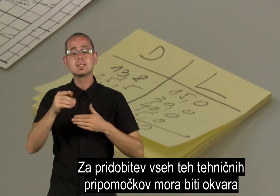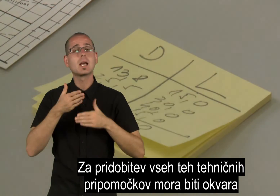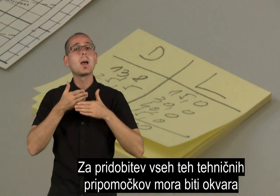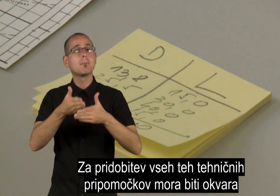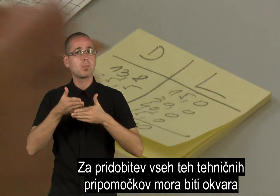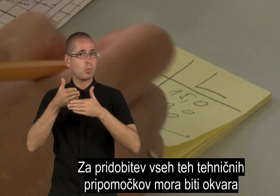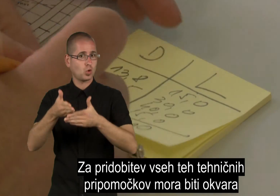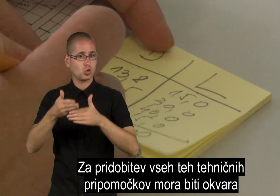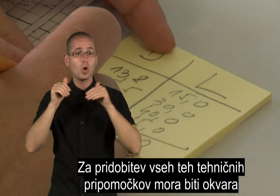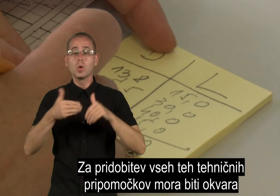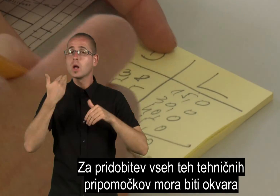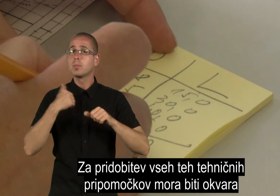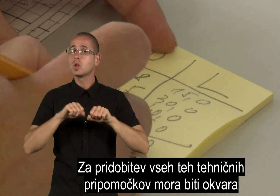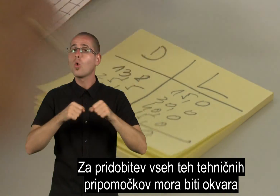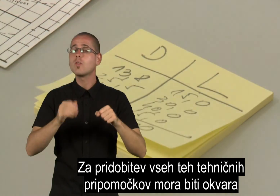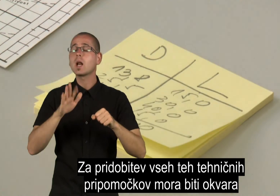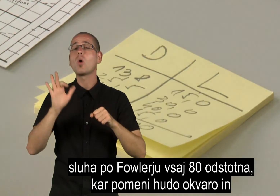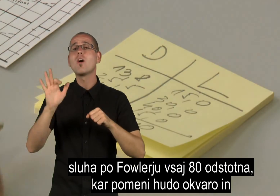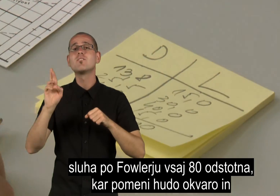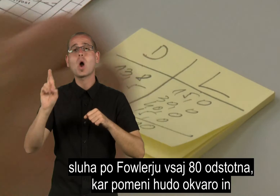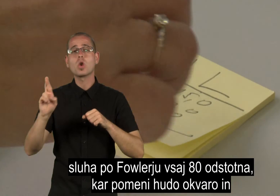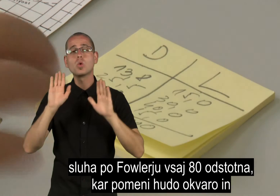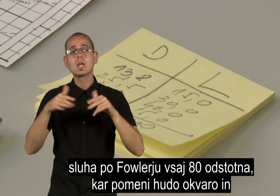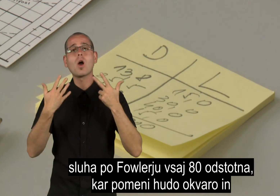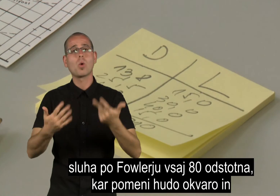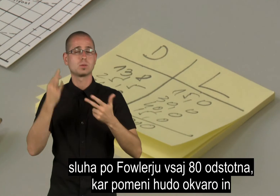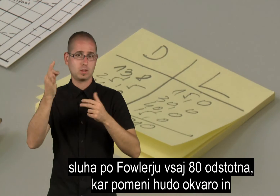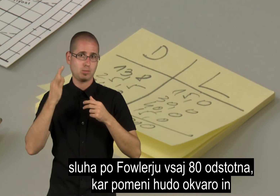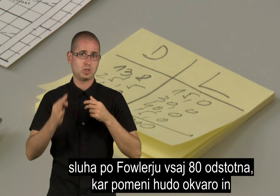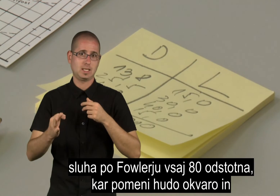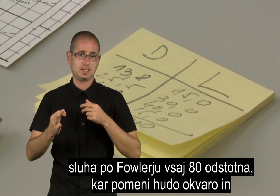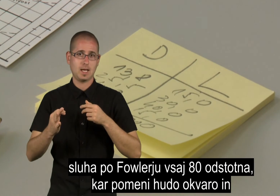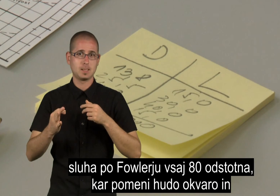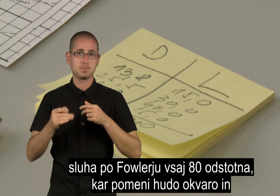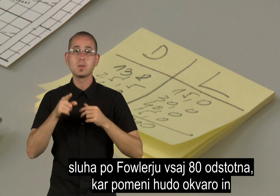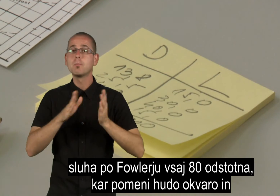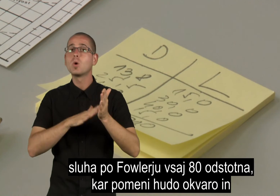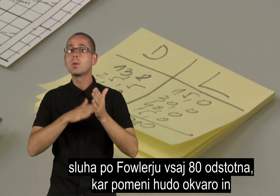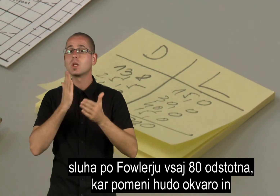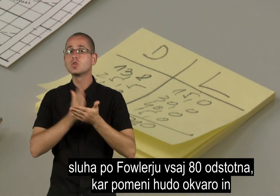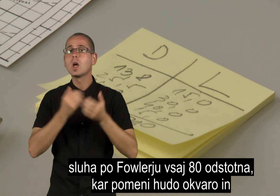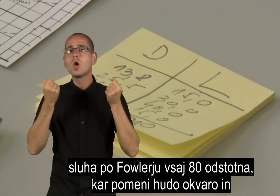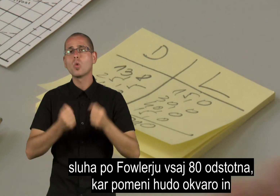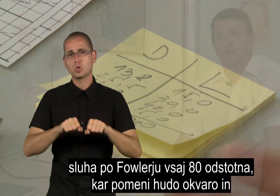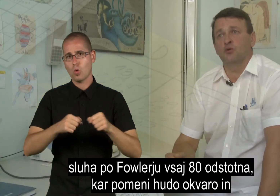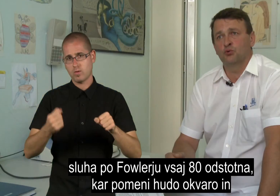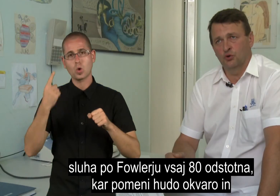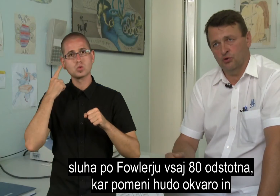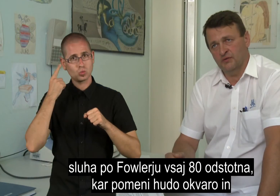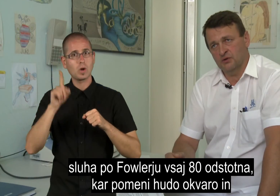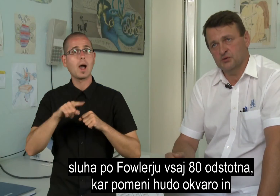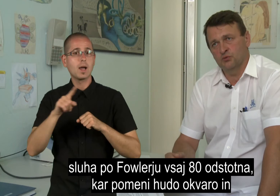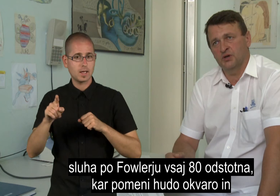pridobitev vseh teh pripomočkov, mora biti okvara po Fowlerju vsaj 80%, kar pomeni že